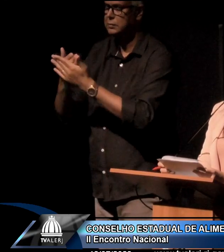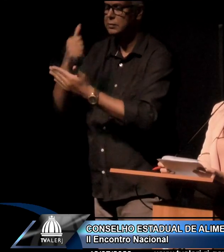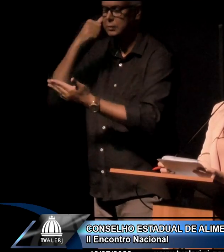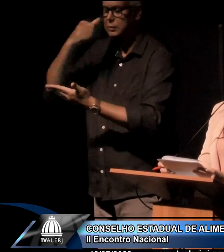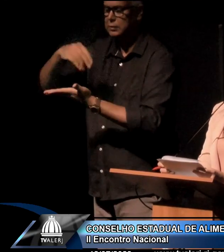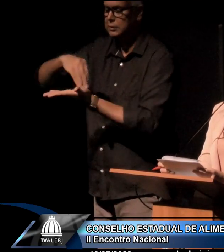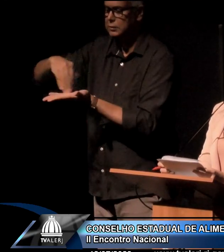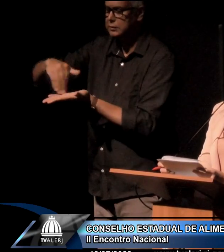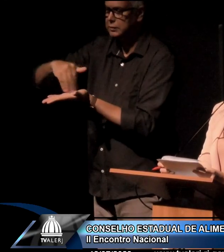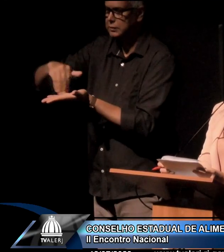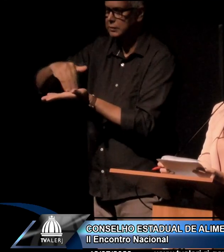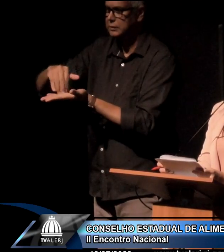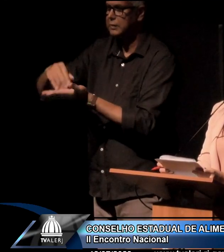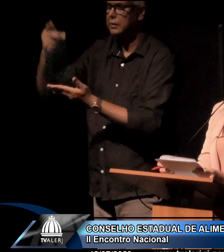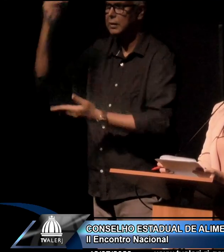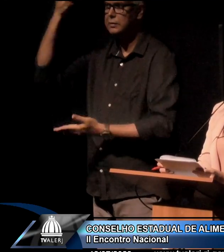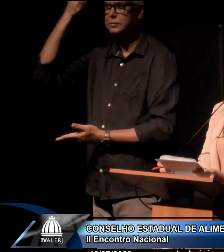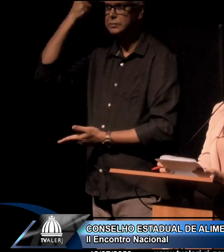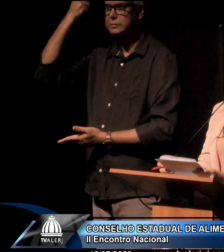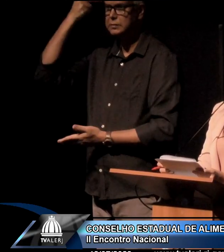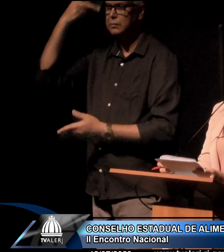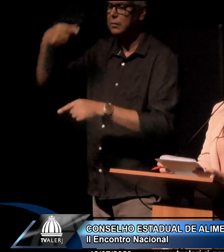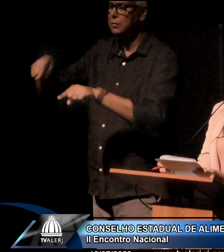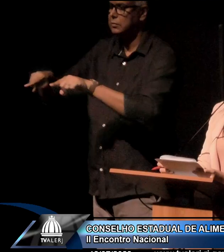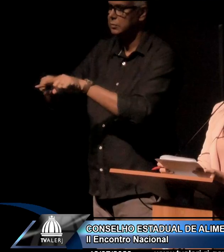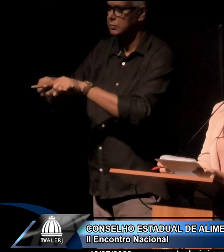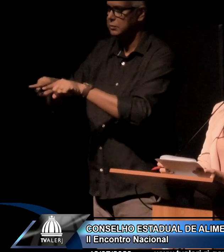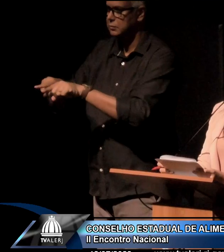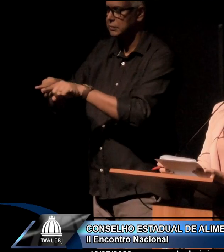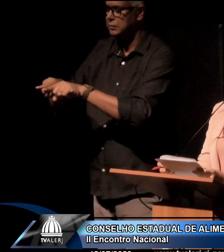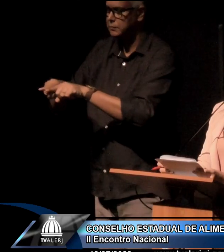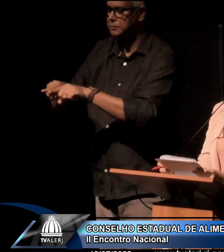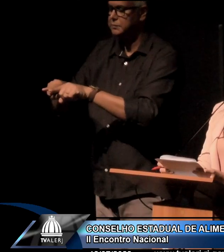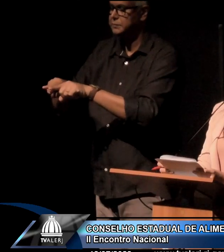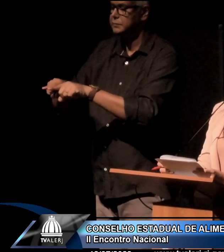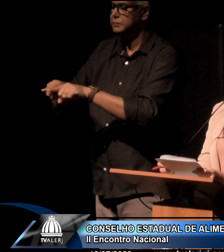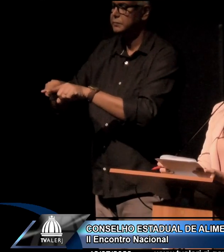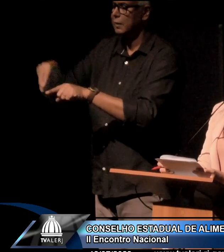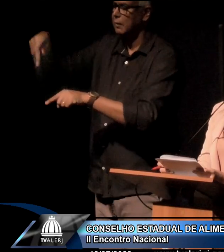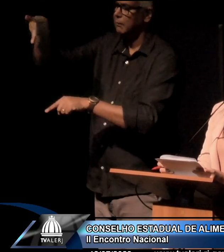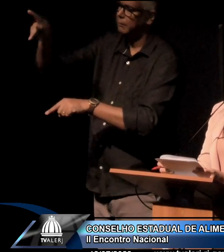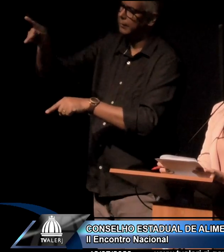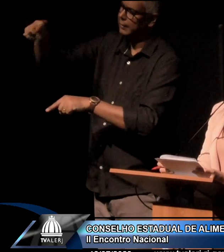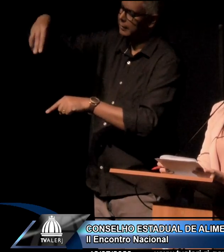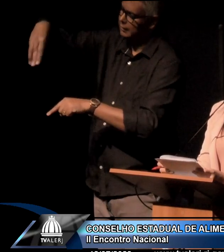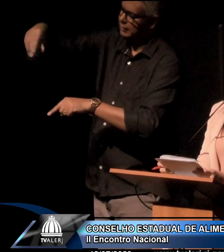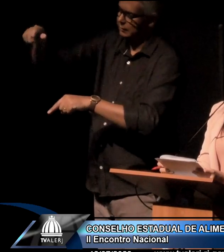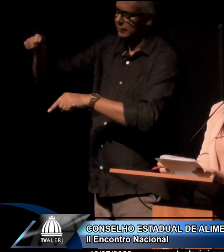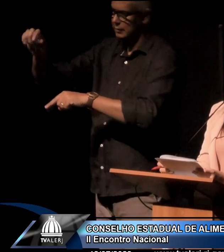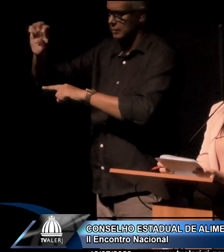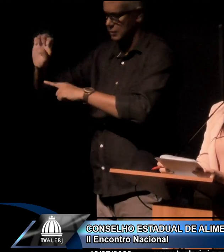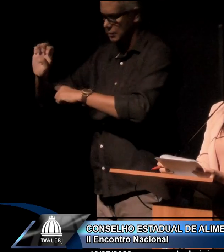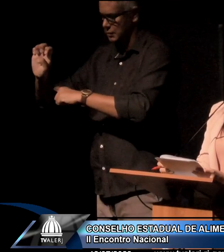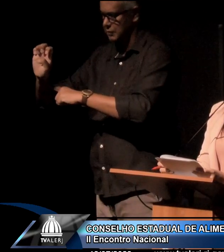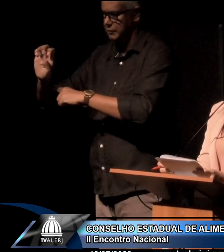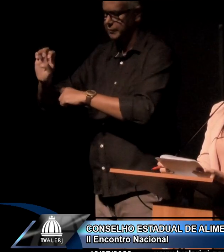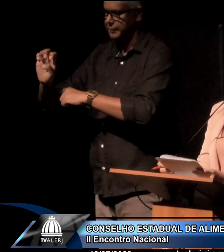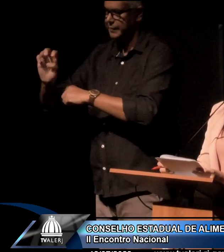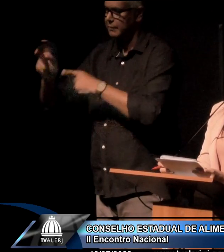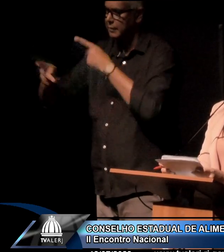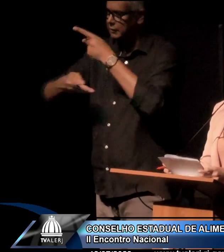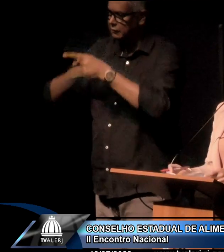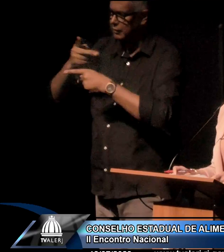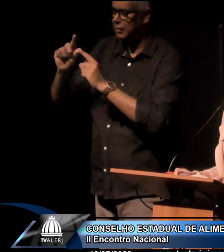escolar Guarulhos membro do comitê consultivo do pnae para proferir algumas